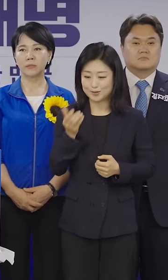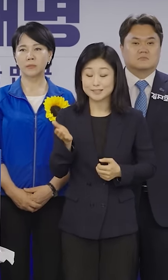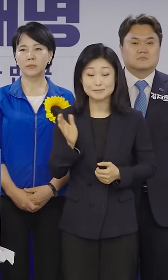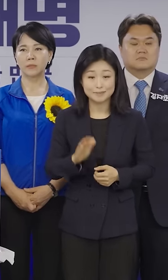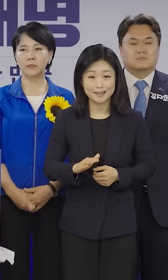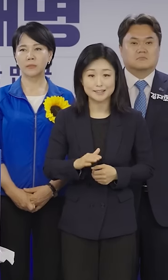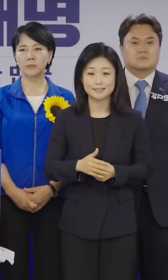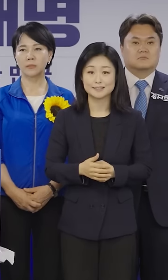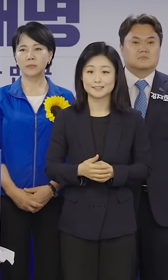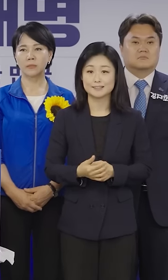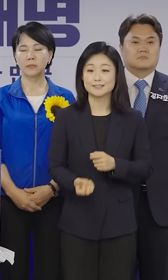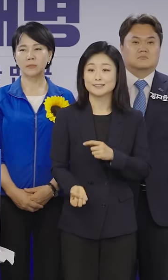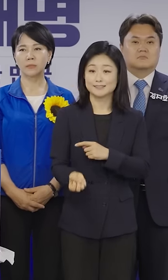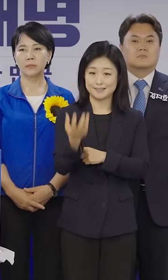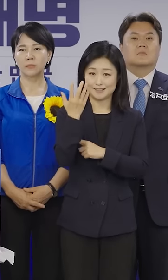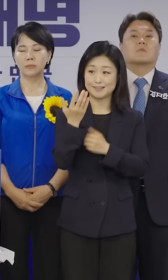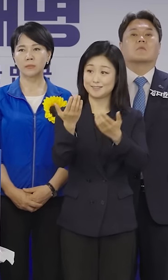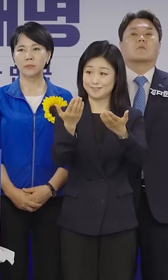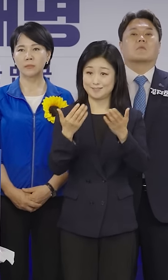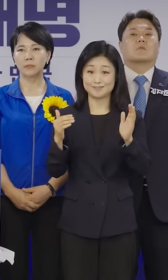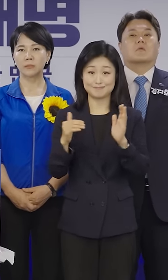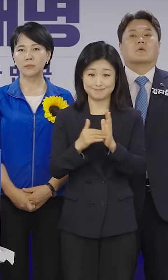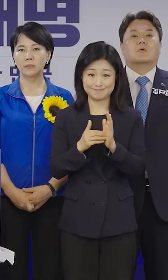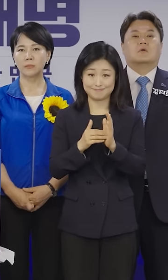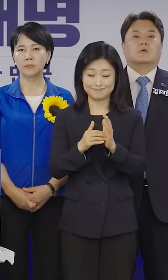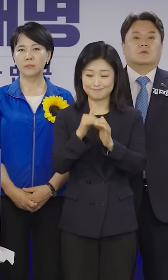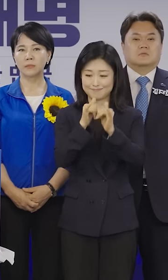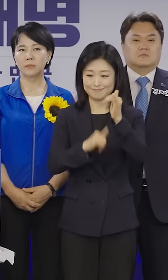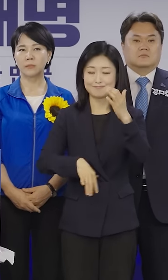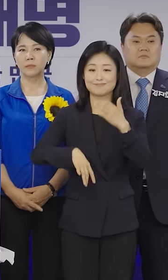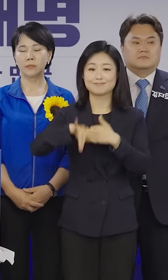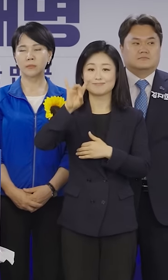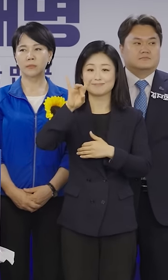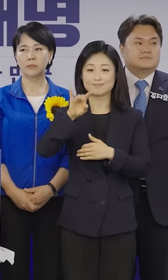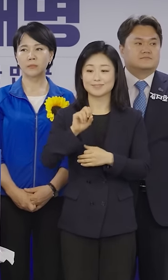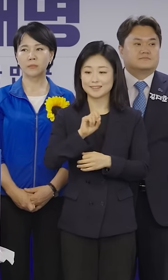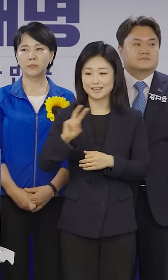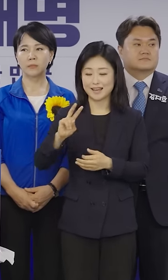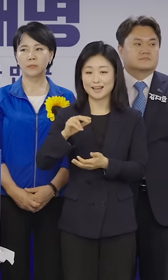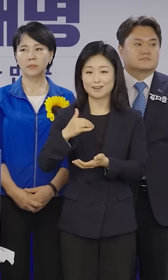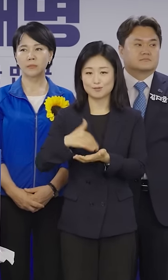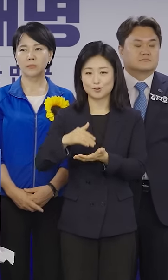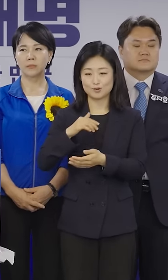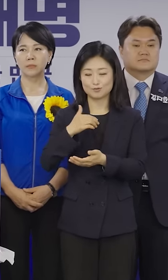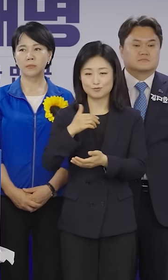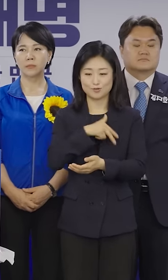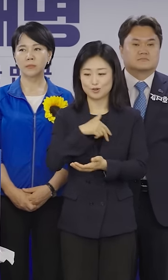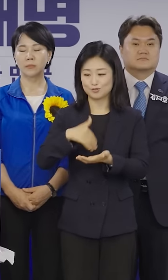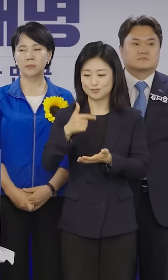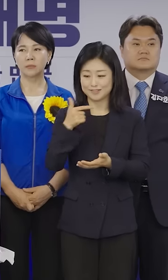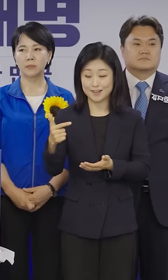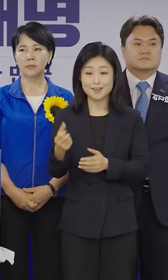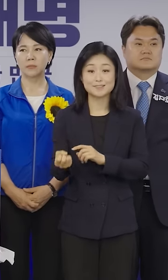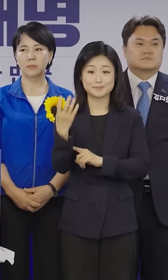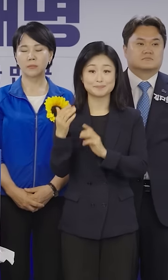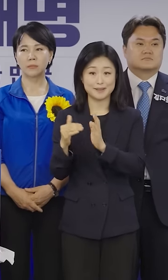게 많지만 어쨌든 헌정사 최초의 큰 승리를